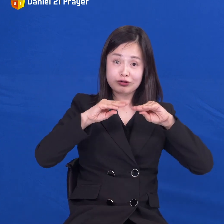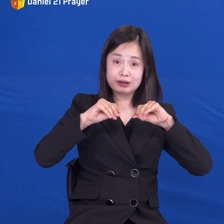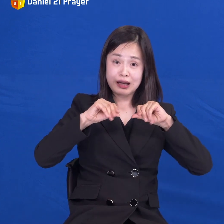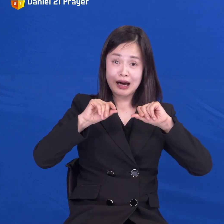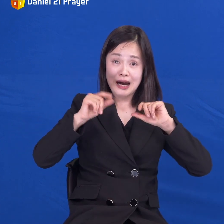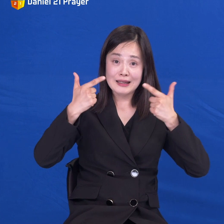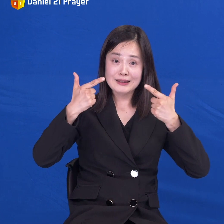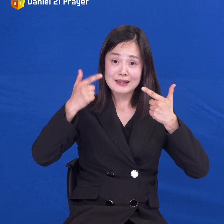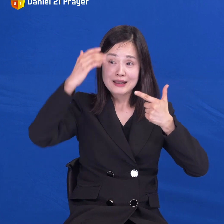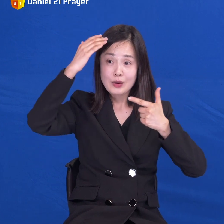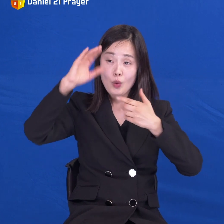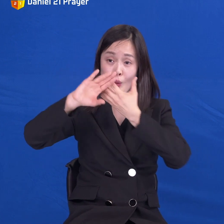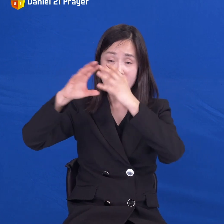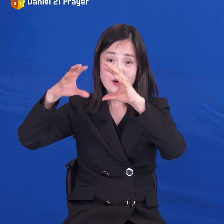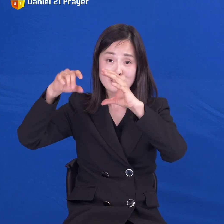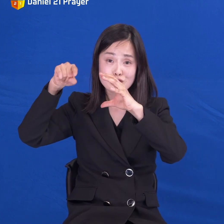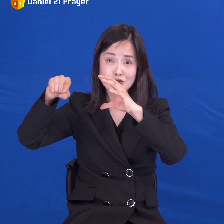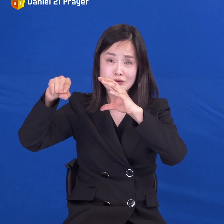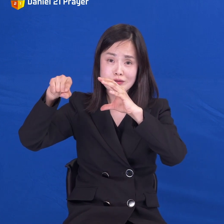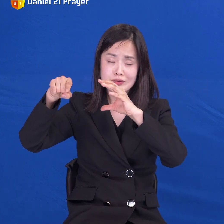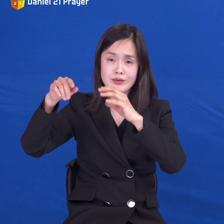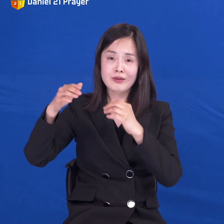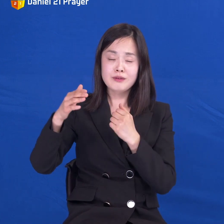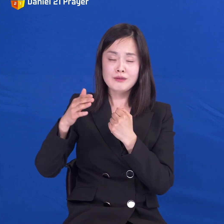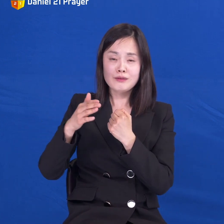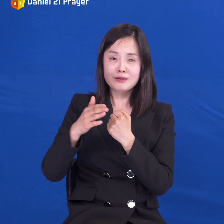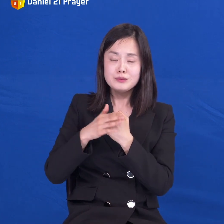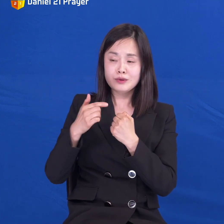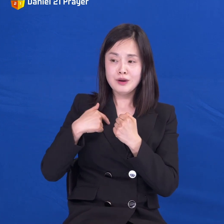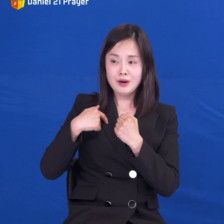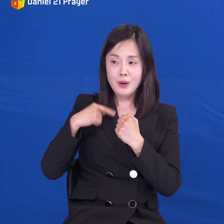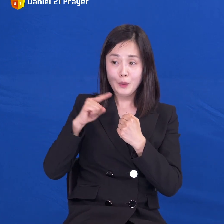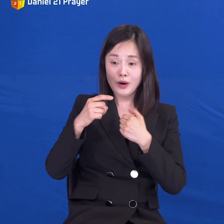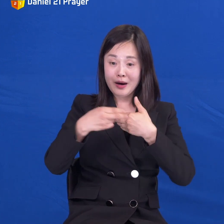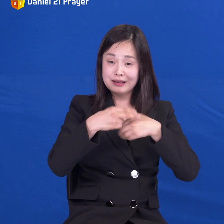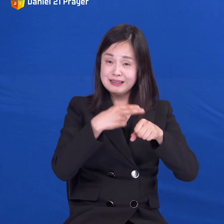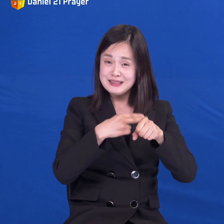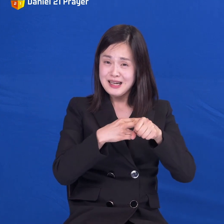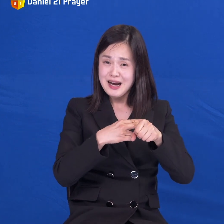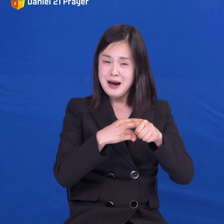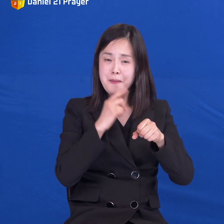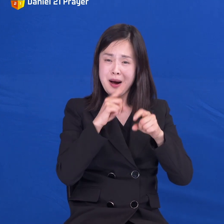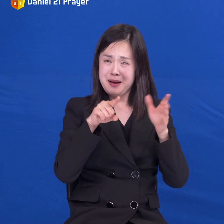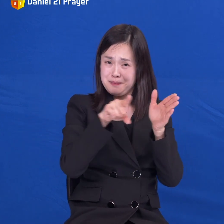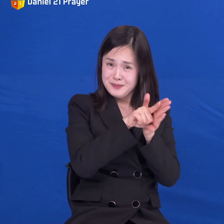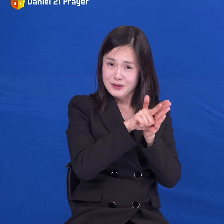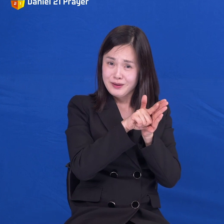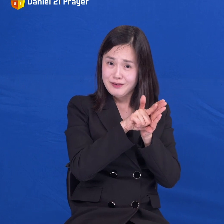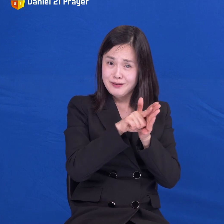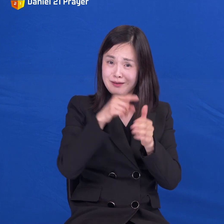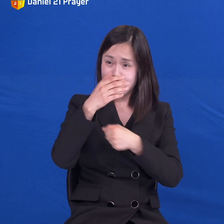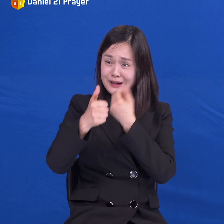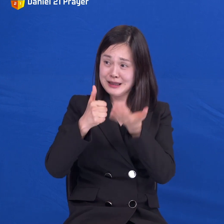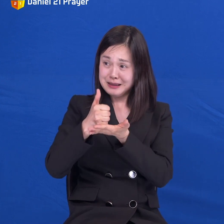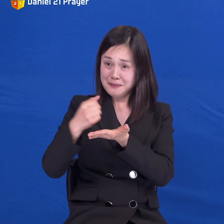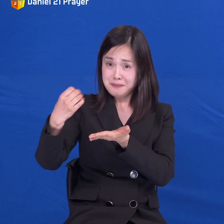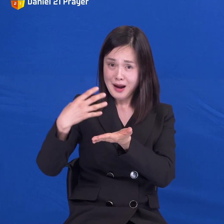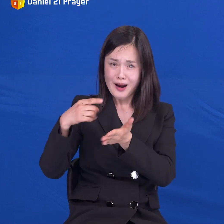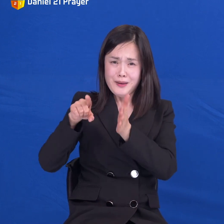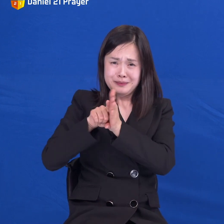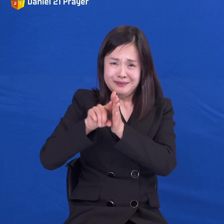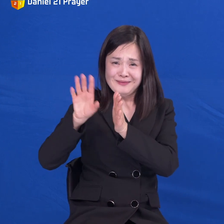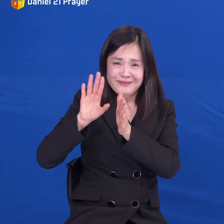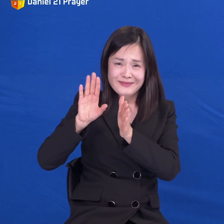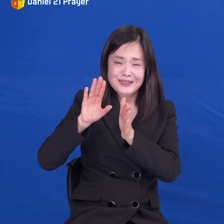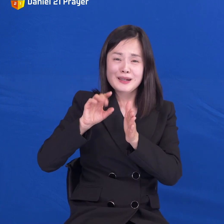어느 지역에서 선교팀이 왔어요. 제가 오면은 두리안을 대접해드려요. 두리안 과일의 왕